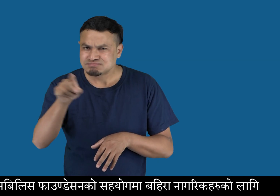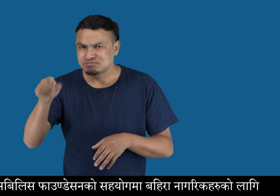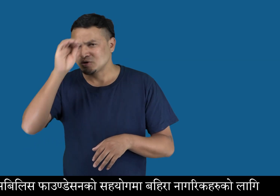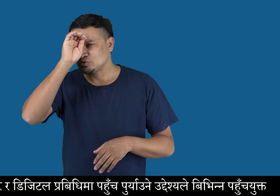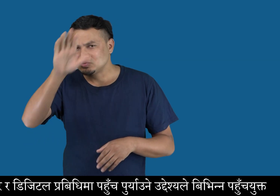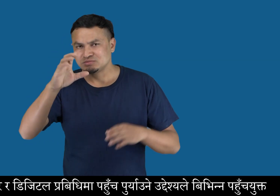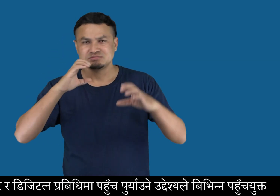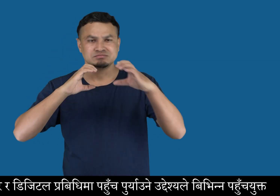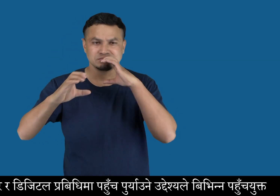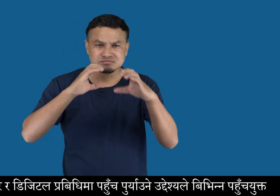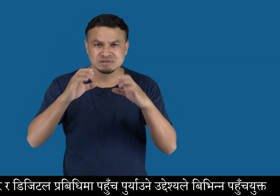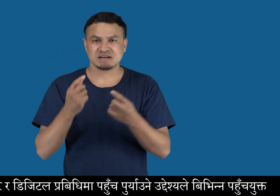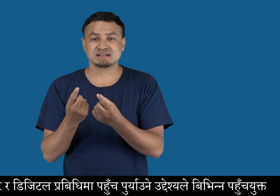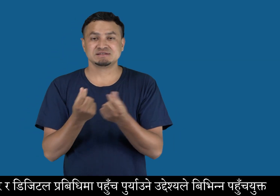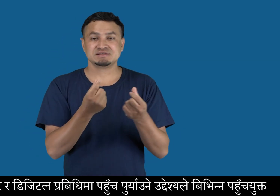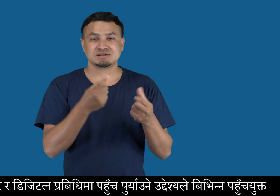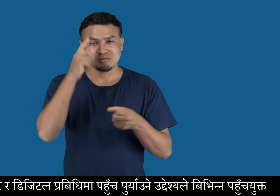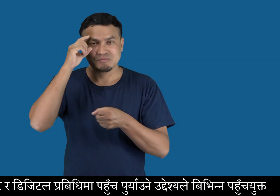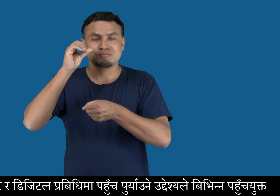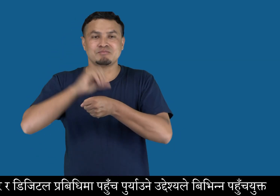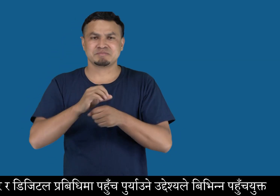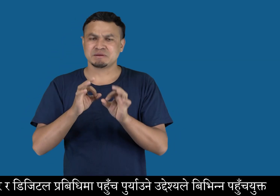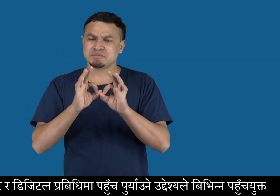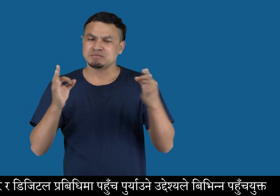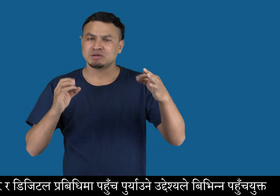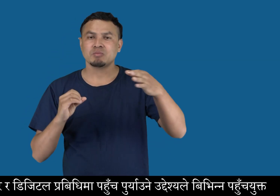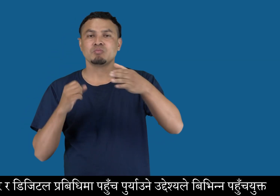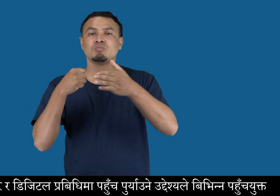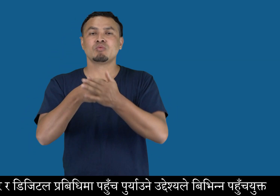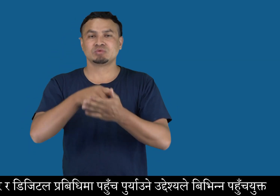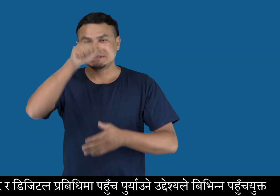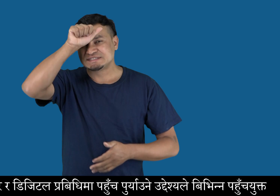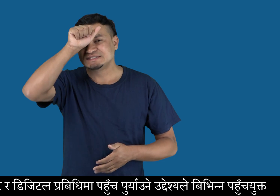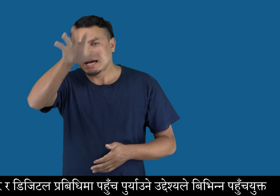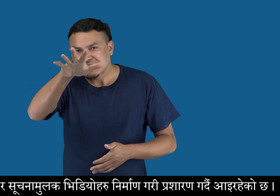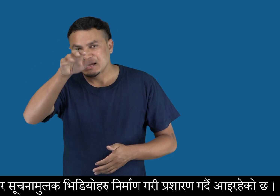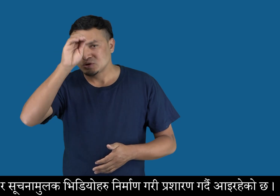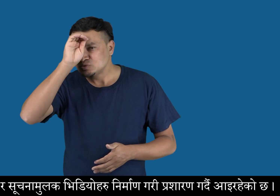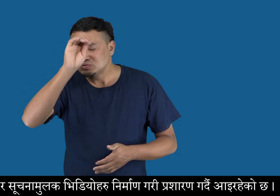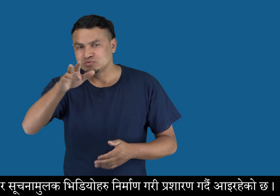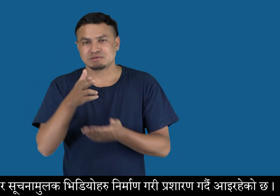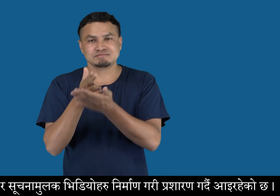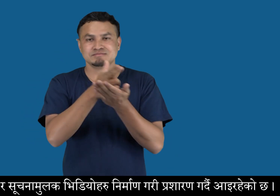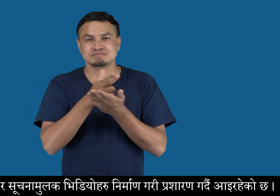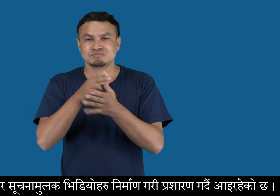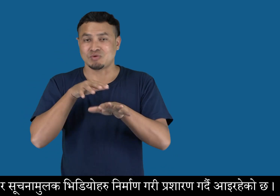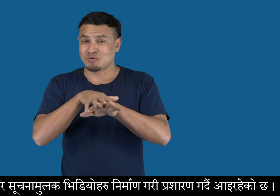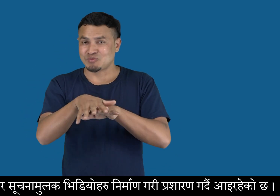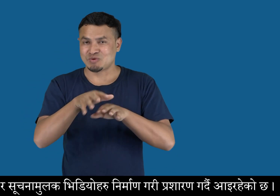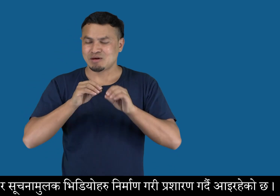सहयोगमा बहिरा नागरिकहरूका लागि सूचना, सञ्चार र डिजिटल प्रविधिमा पहुँच पुर्याउने उद्देश्यले विभिन्न पहुँचयुक्त जानकारीमूलक